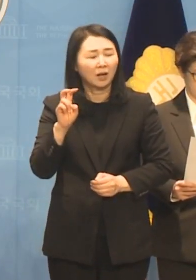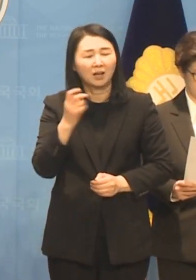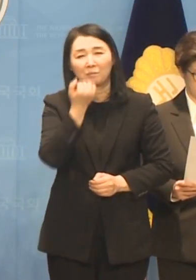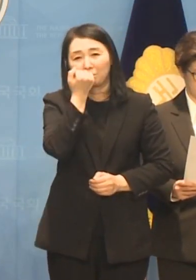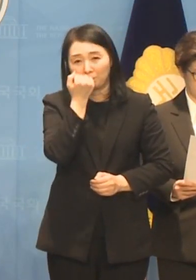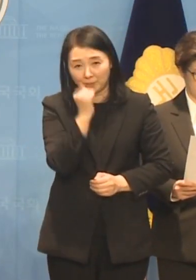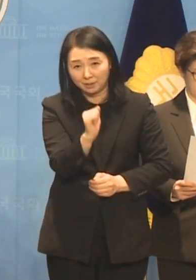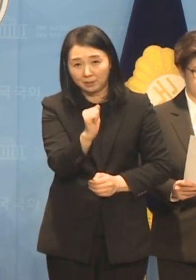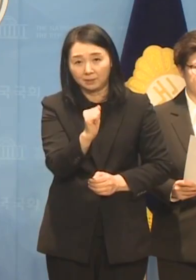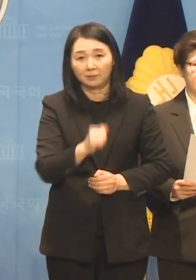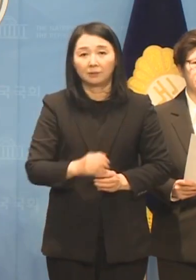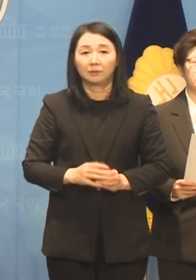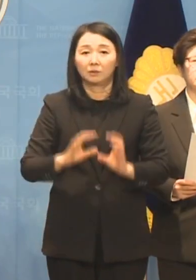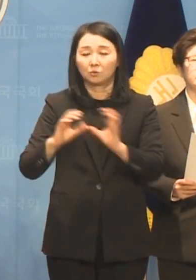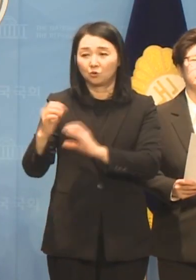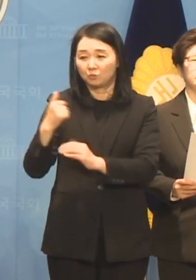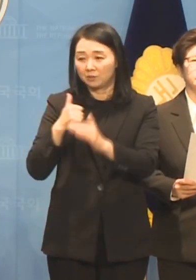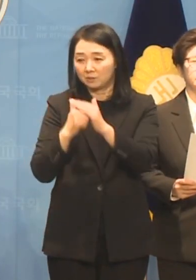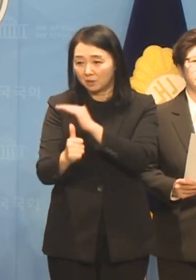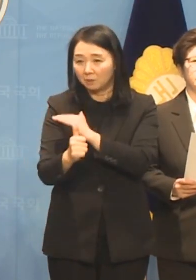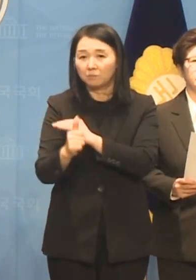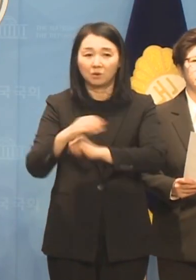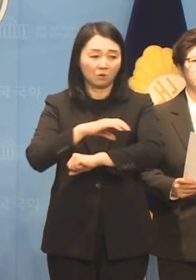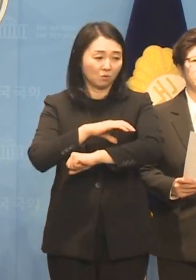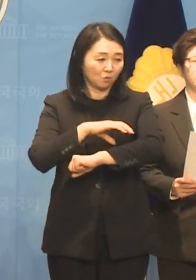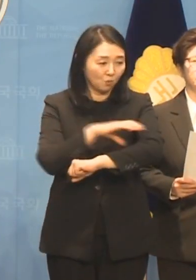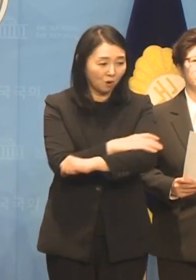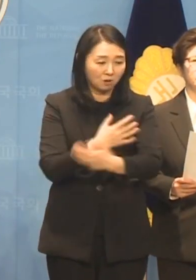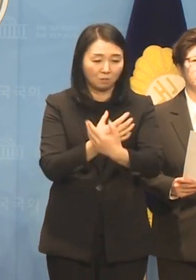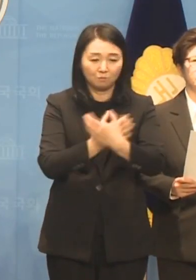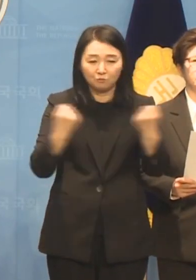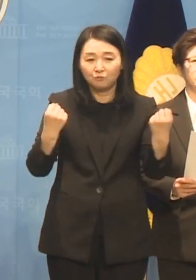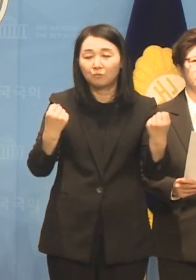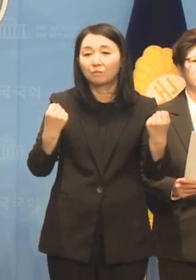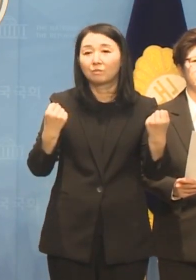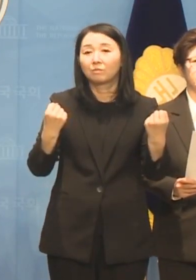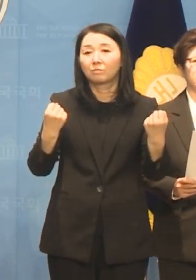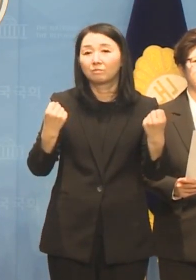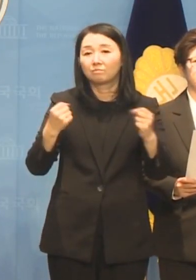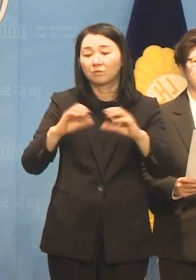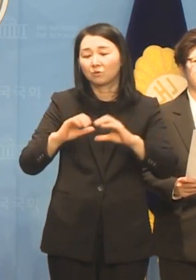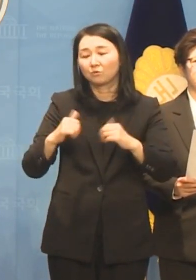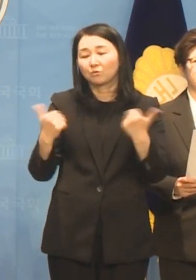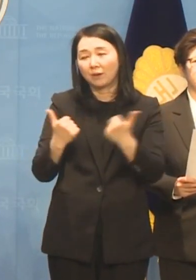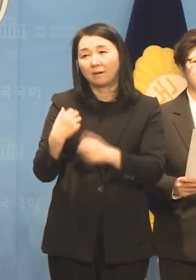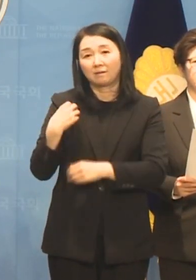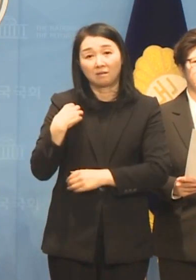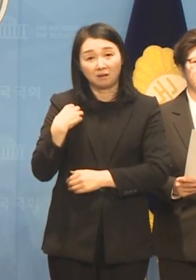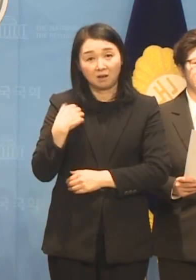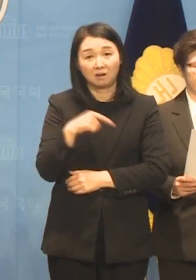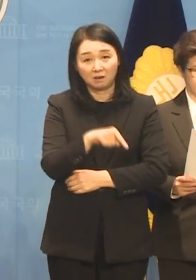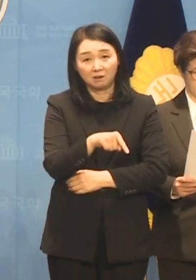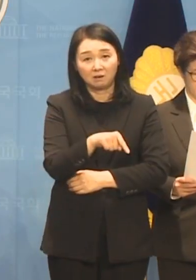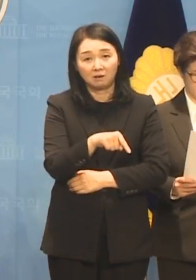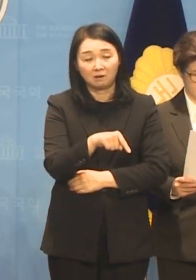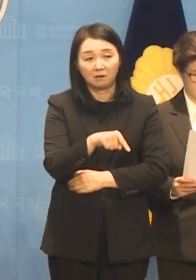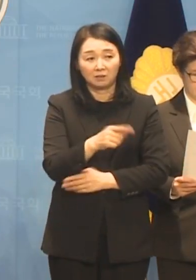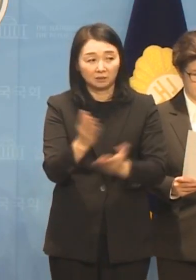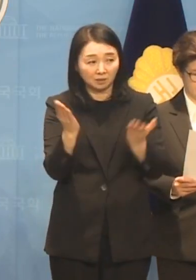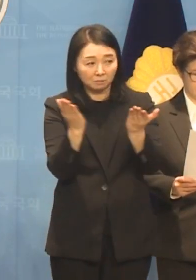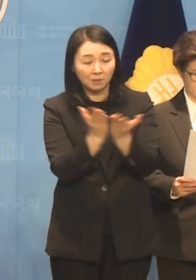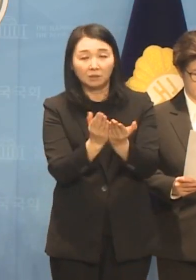되었습니다. 국민의 대표이자 권력 분립의 한 축으로서 국회가 그 역할을 하려면 그에